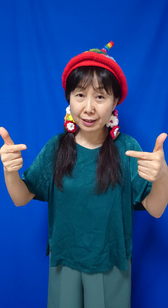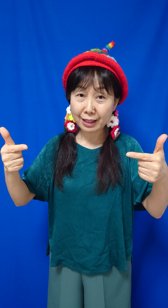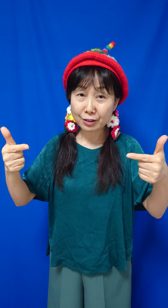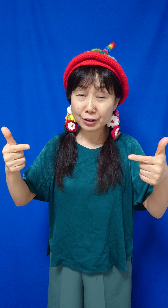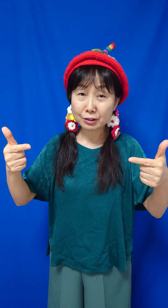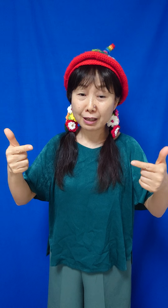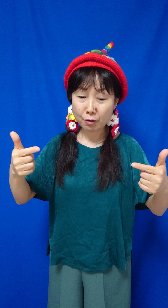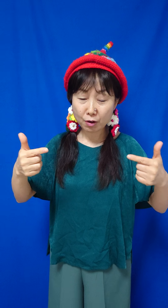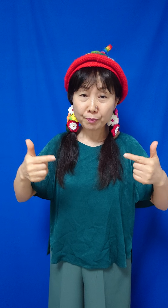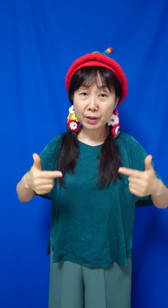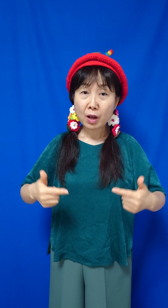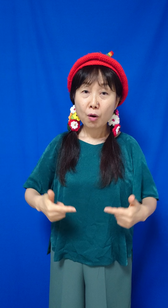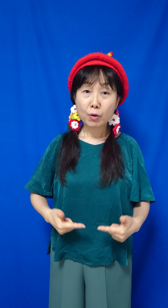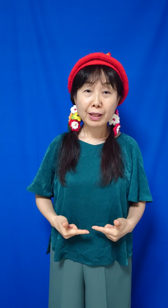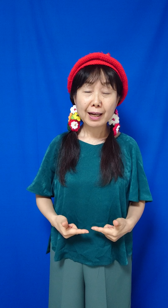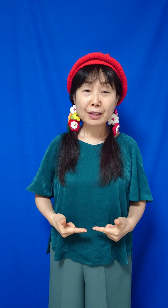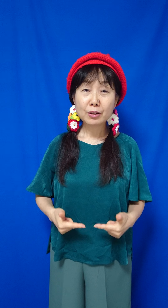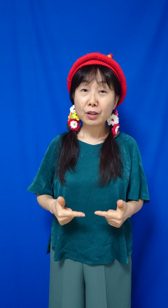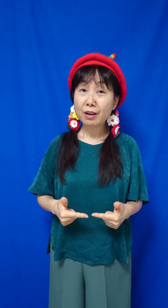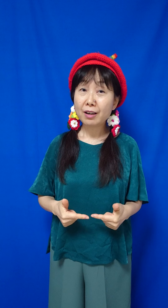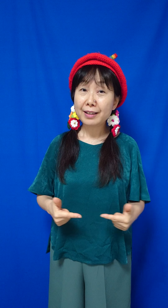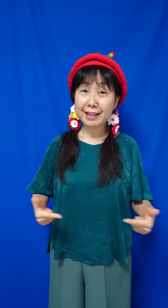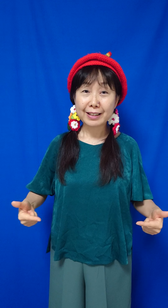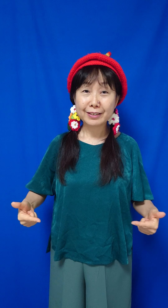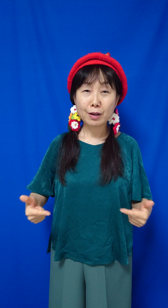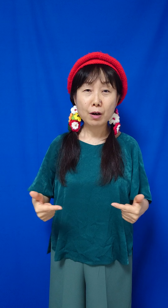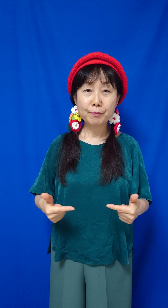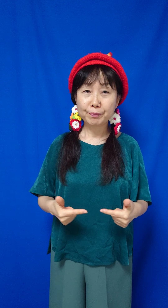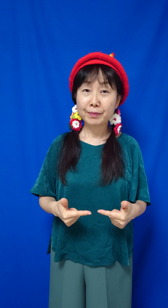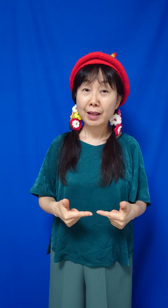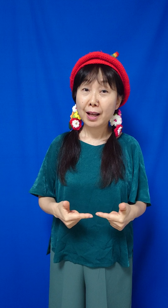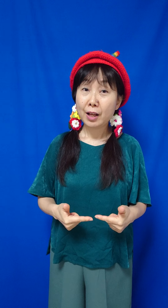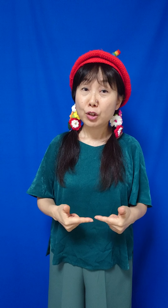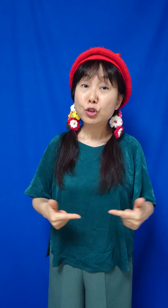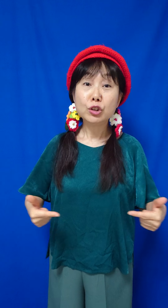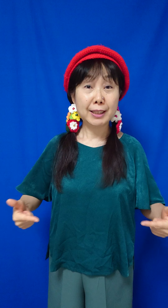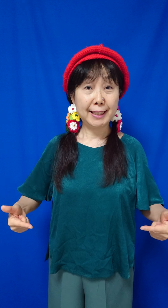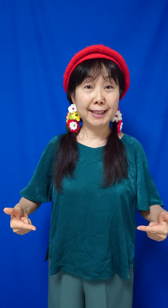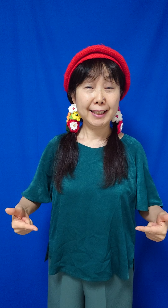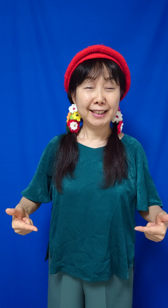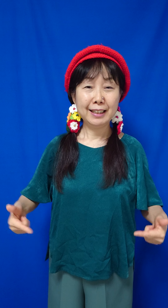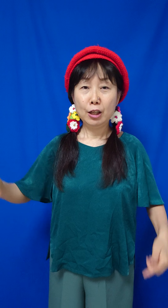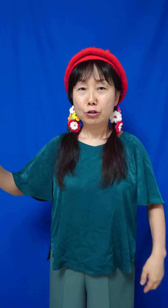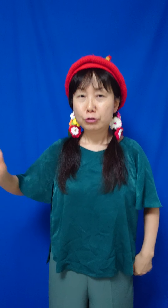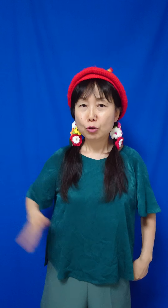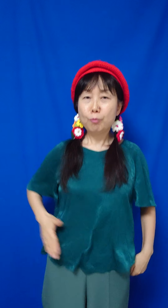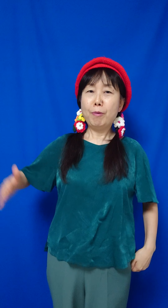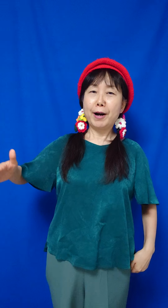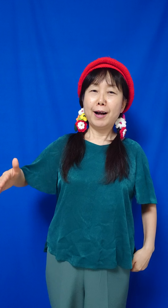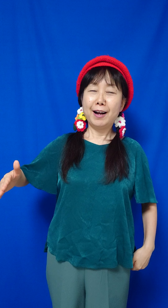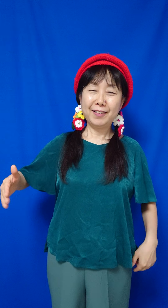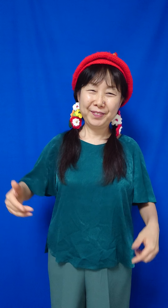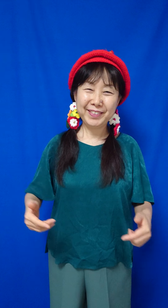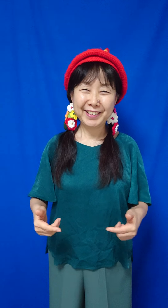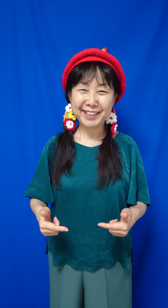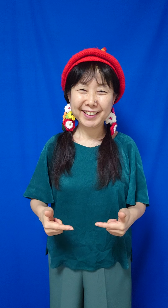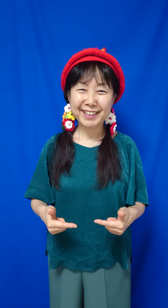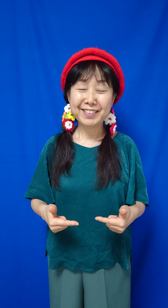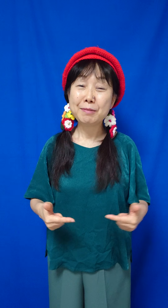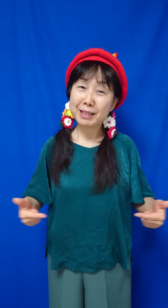ていう手話をお腹のところでやると勇気、太っ腹の意味ら